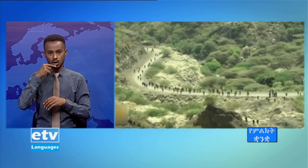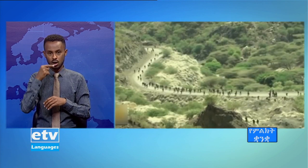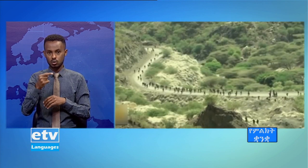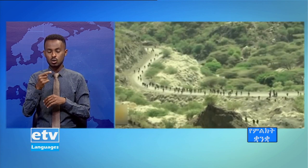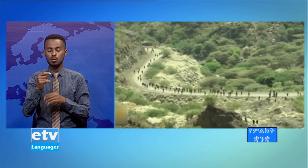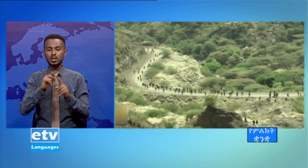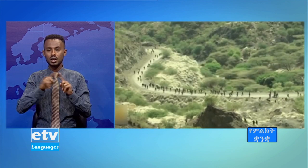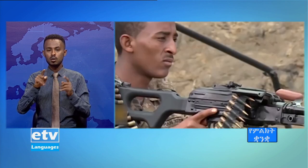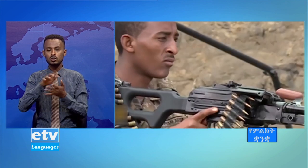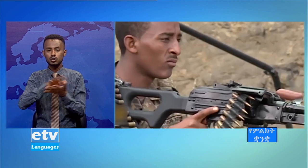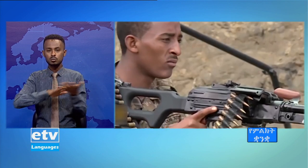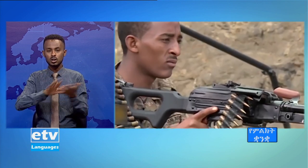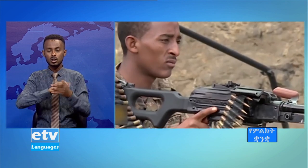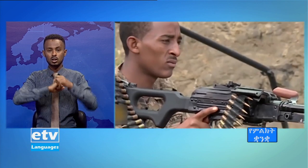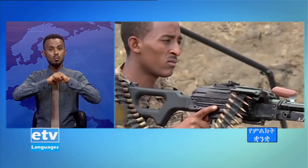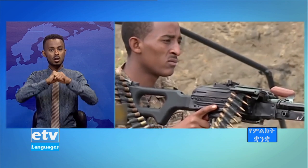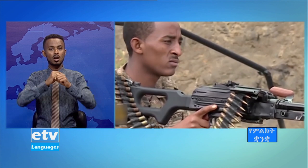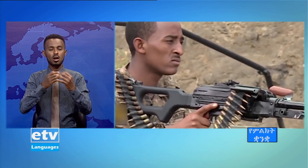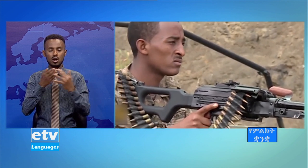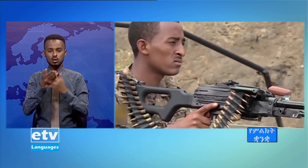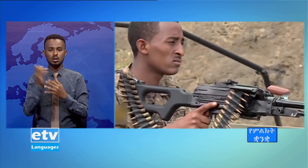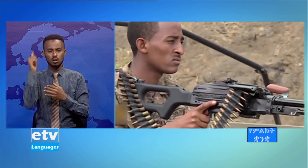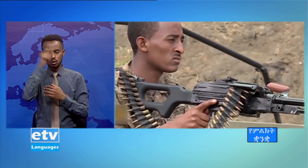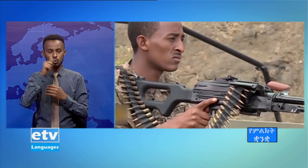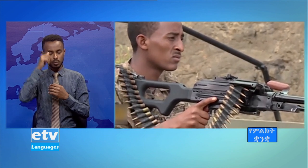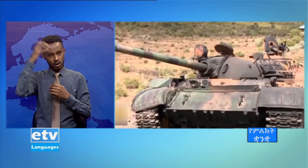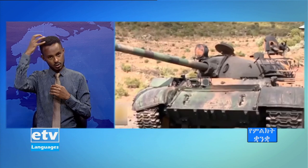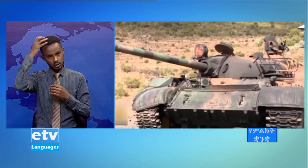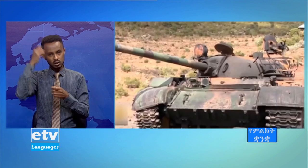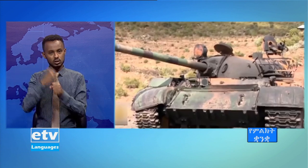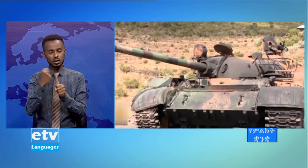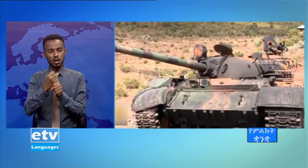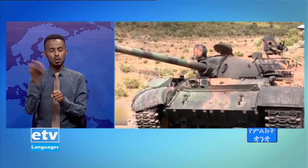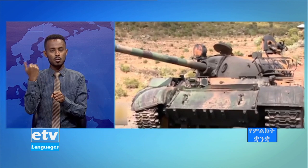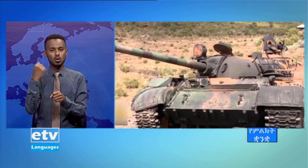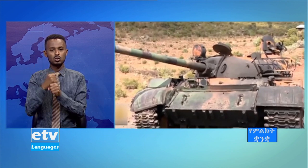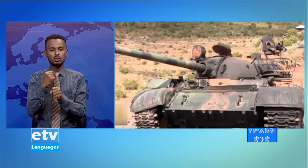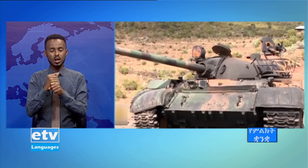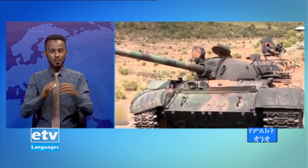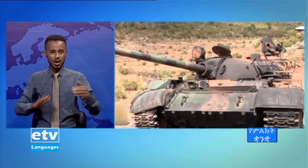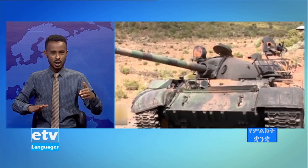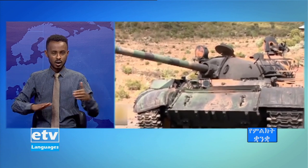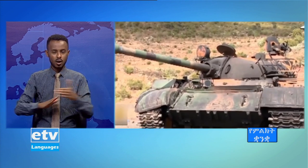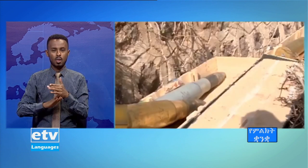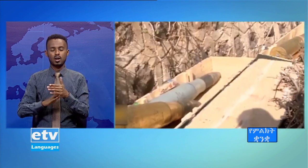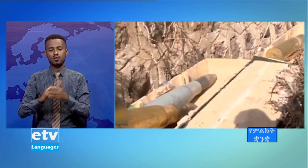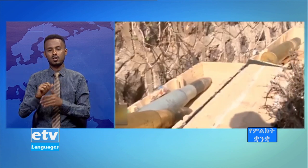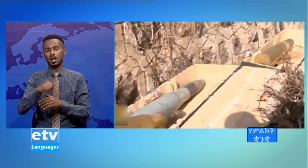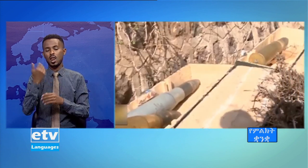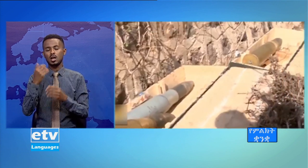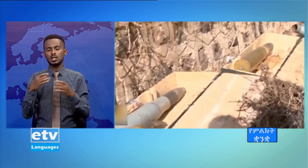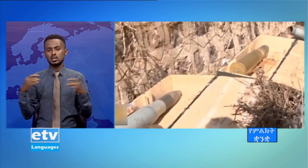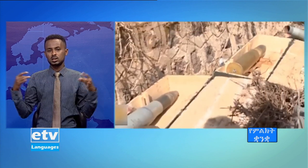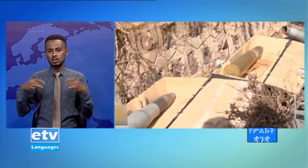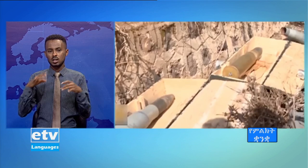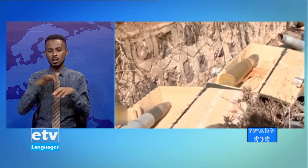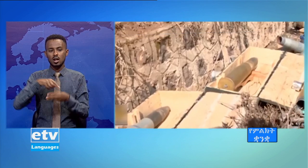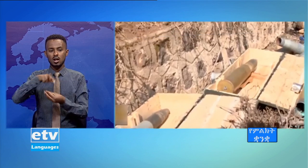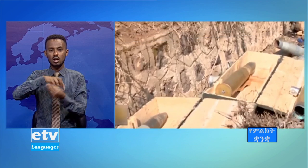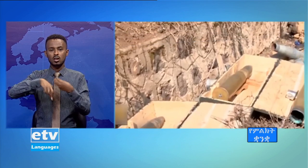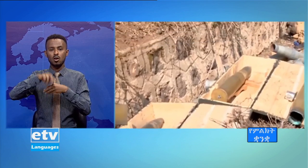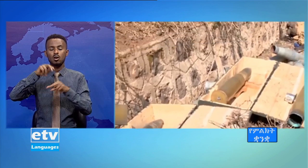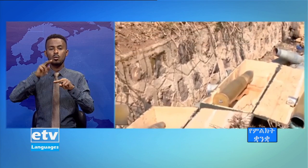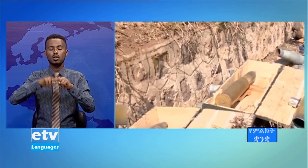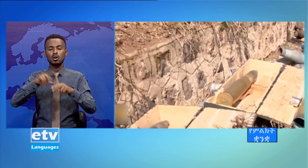በተለይ ሽብርተኝነትን ከመዋጋት አንጻር የኢትዮጵያ መንግስት ሲሰራ የነበረውን ስራ በማደናቀፍ ሌላ ስጋት ላይ ቀጠናውን የሚጥል